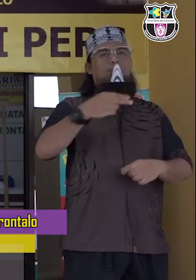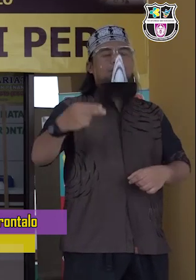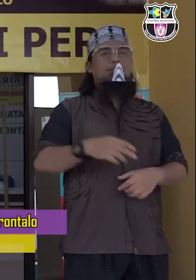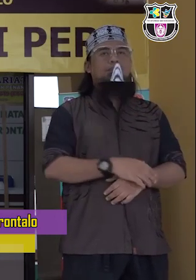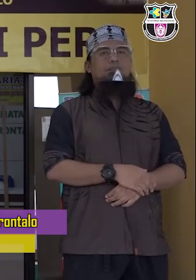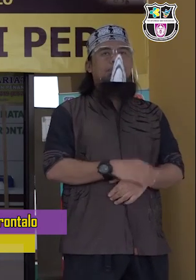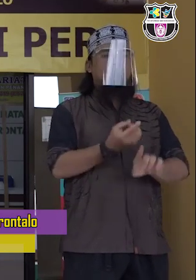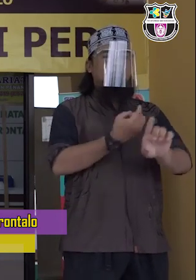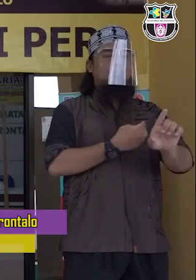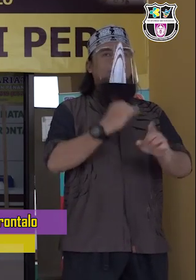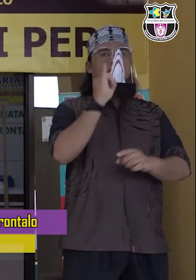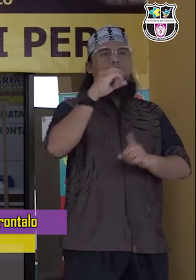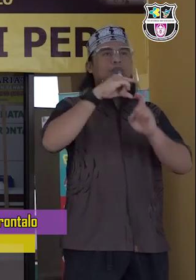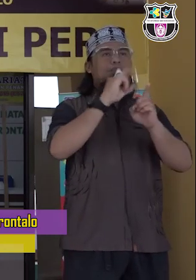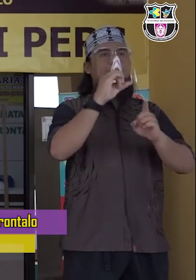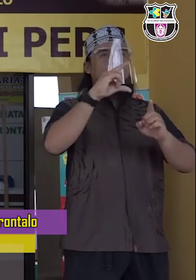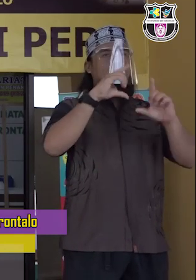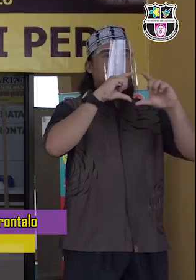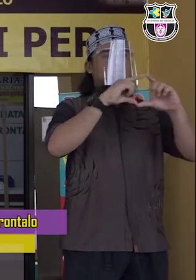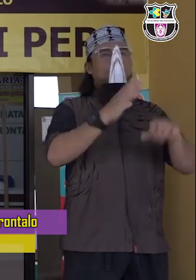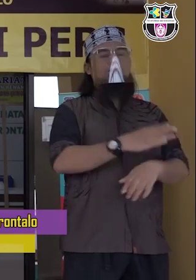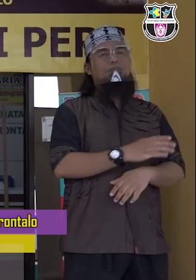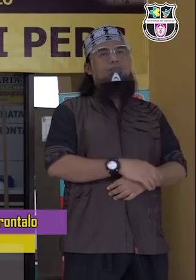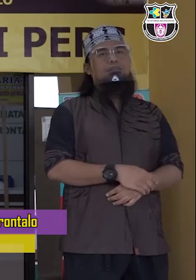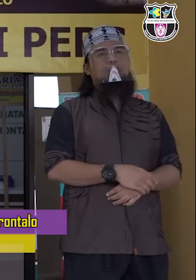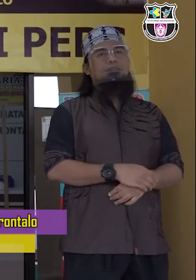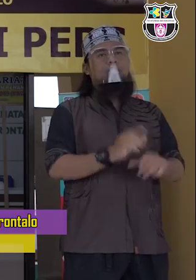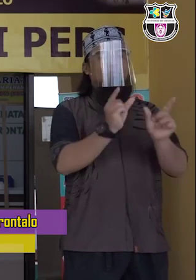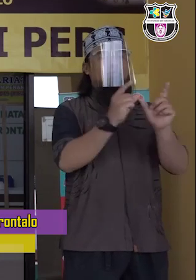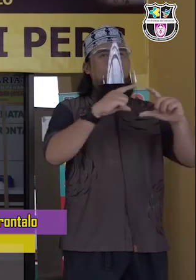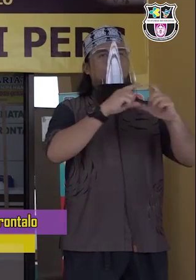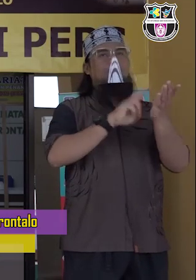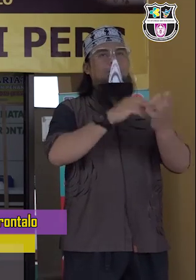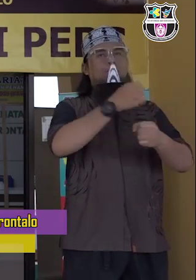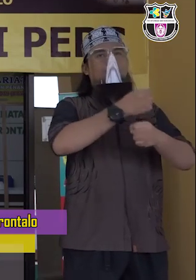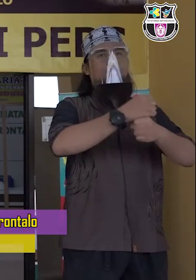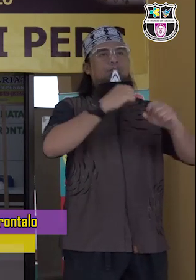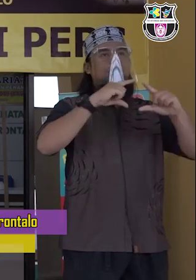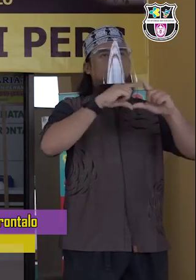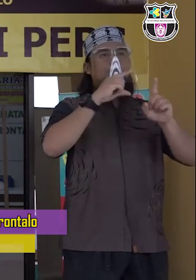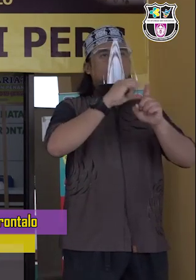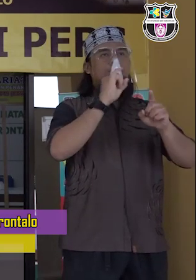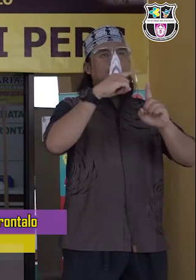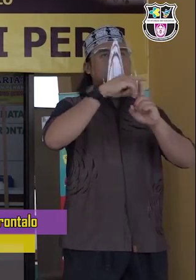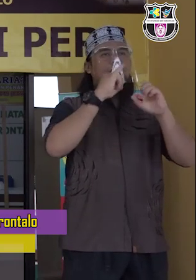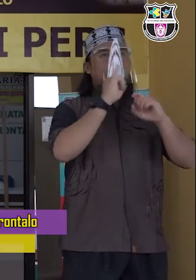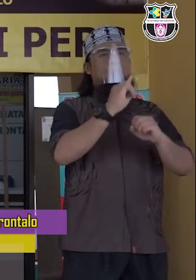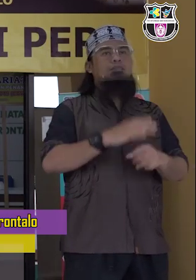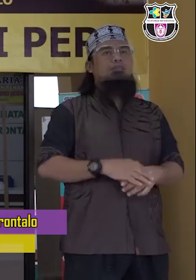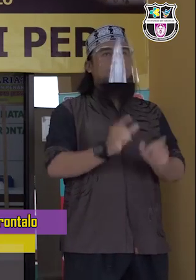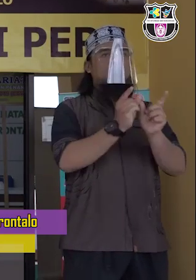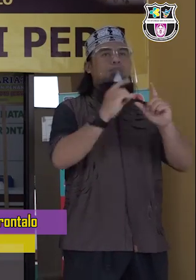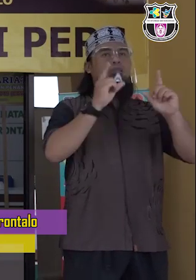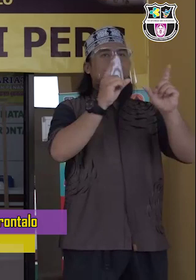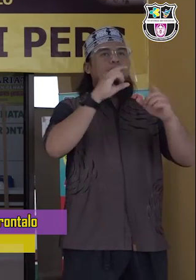Ipilo, Tenda, Wongkaditi Barat, Batu Daa Barat, Umialo dan Kelurahan